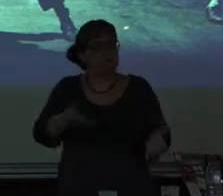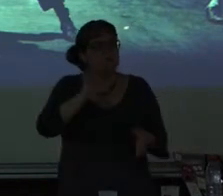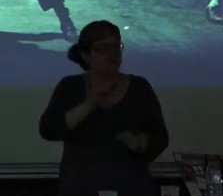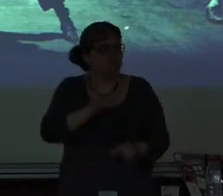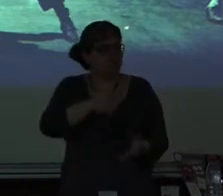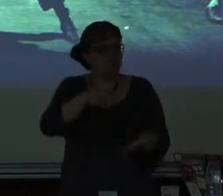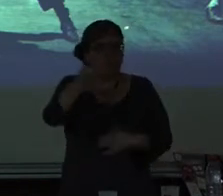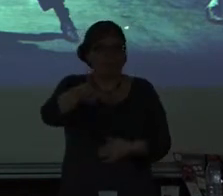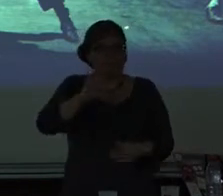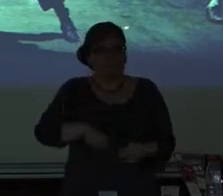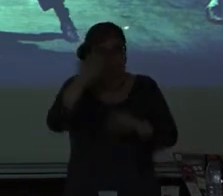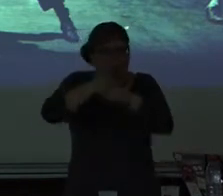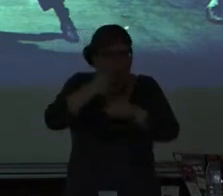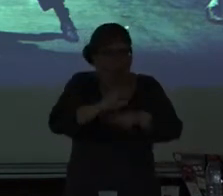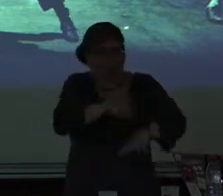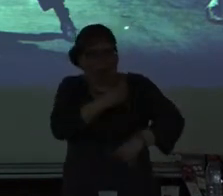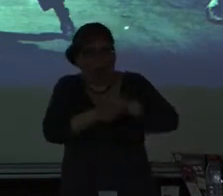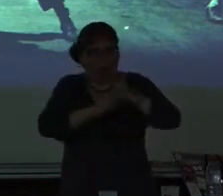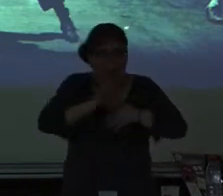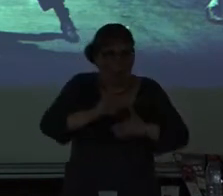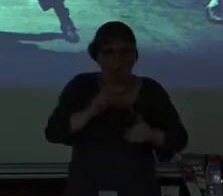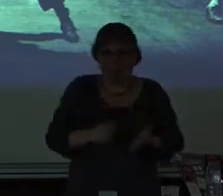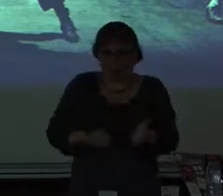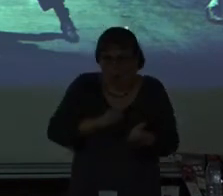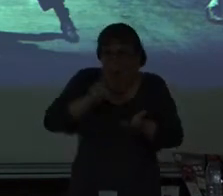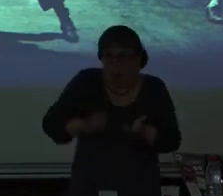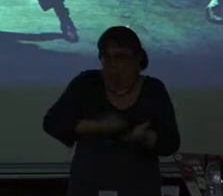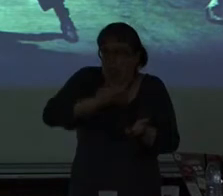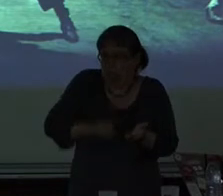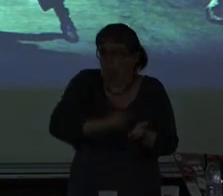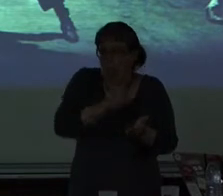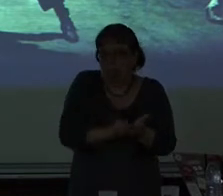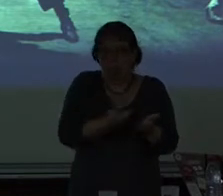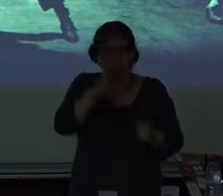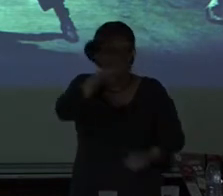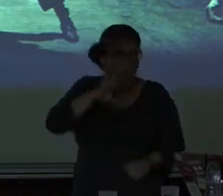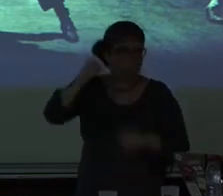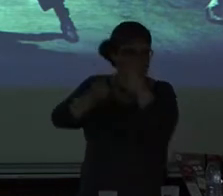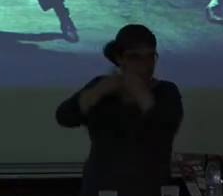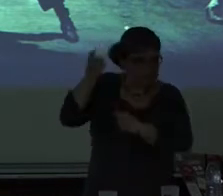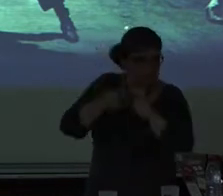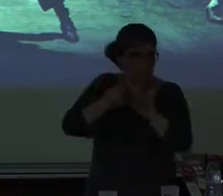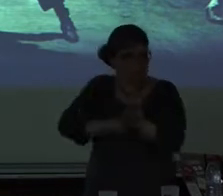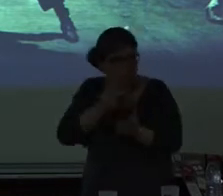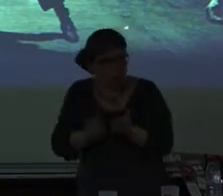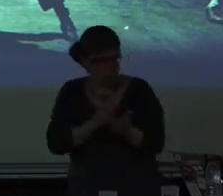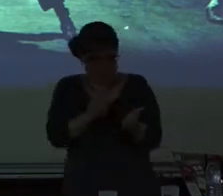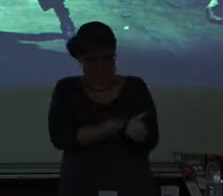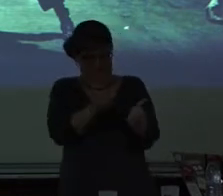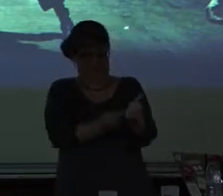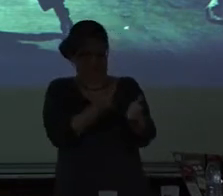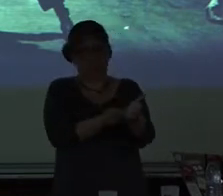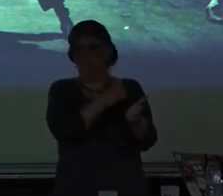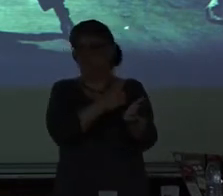les répétiez. Ou quand vos parents vous disaient, bon, ben, on va répéter tes leçons, dis-moi ce que tu as appris, je te pose des questions. La répétition est